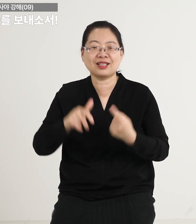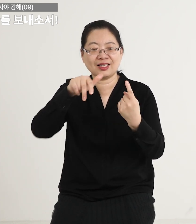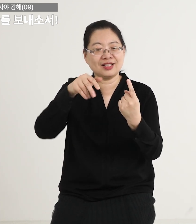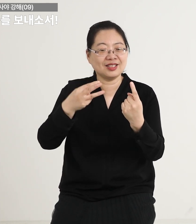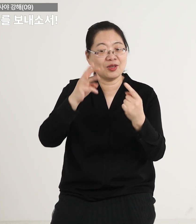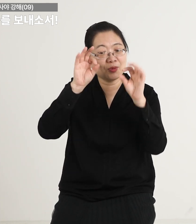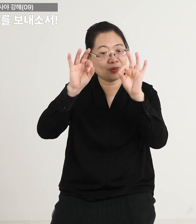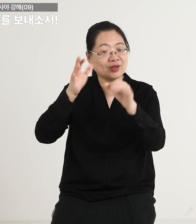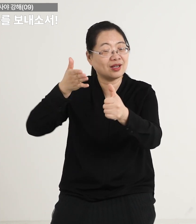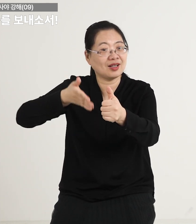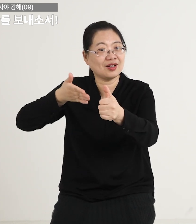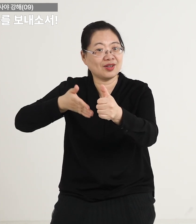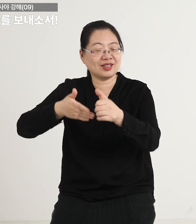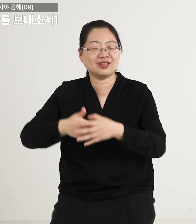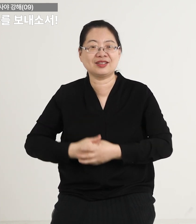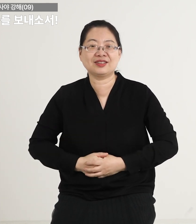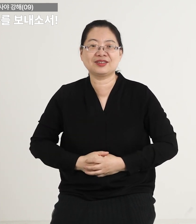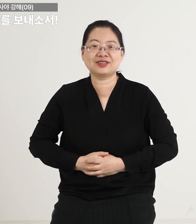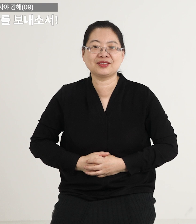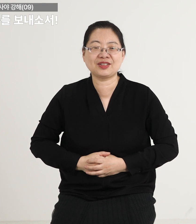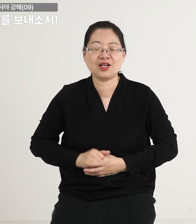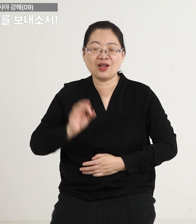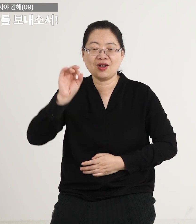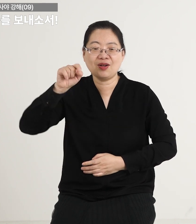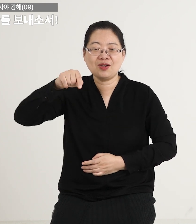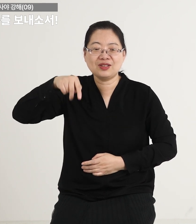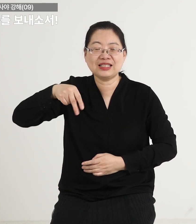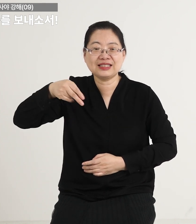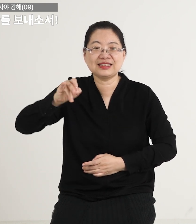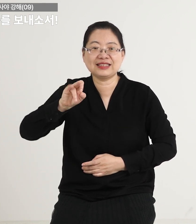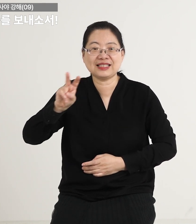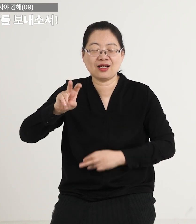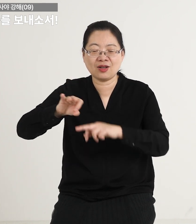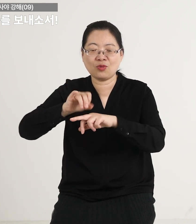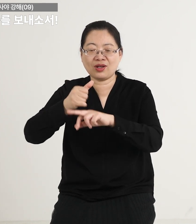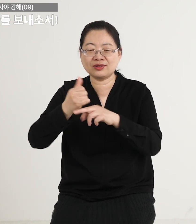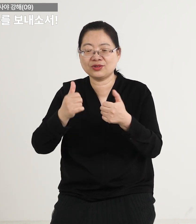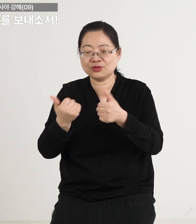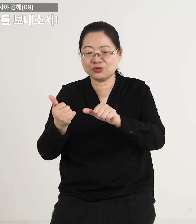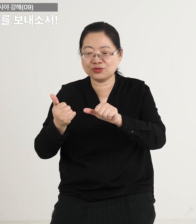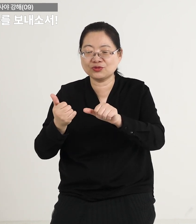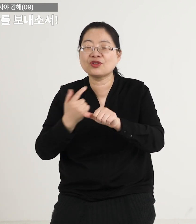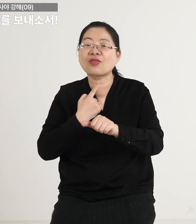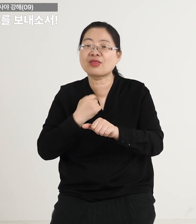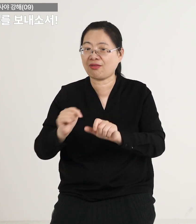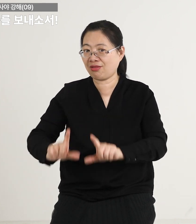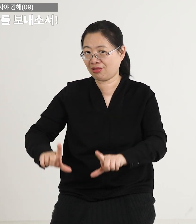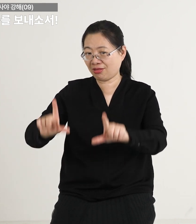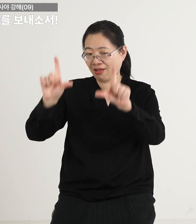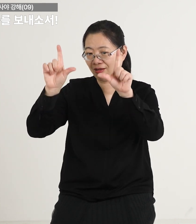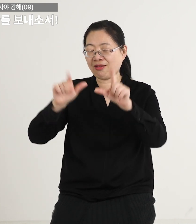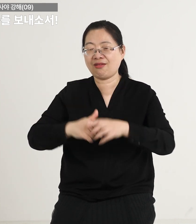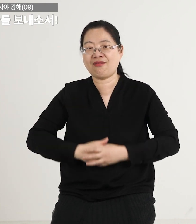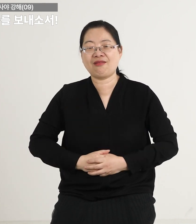1절을 보십시다. 우시야 왕이 죽던 해,